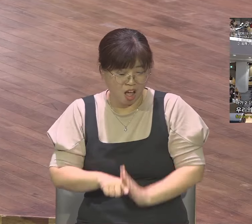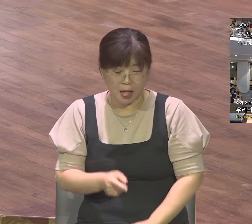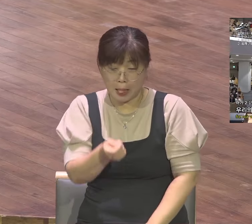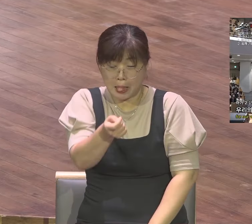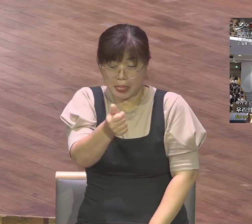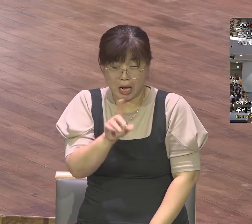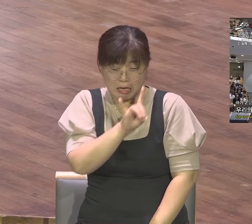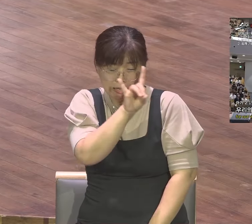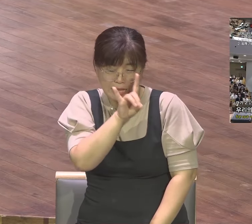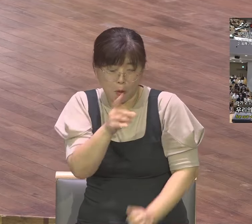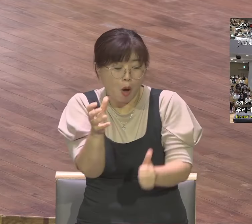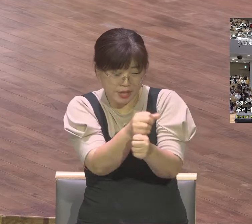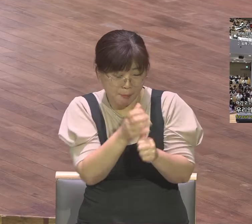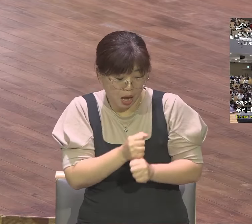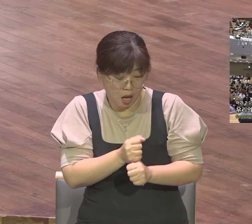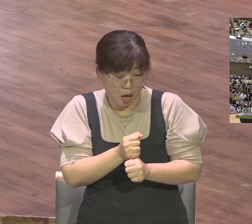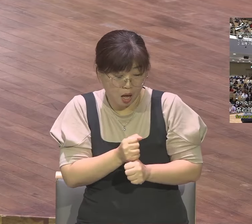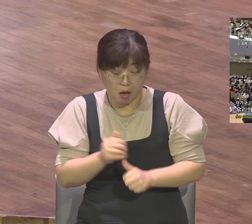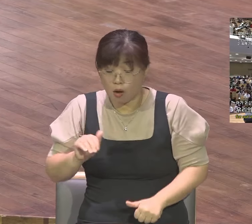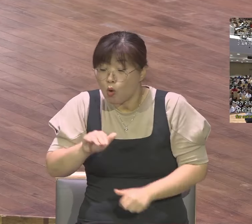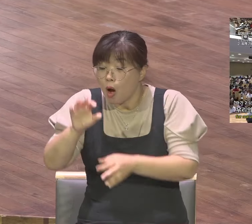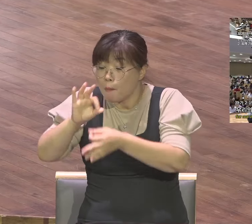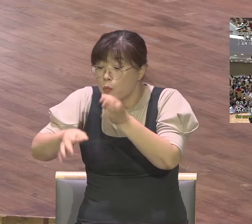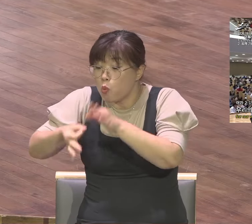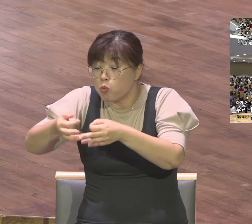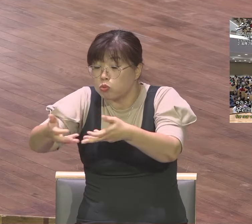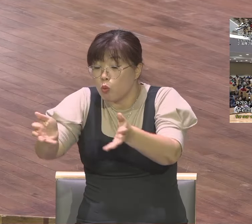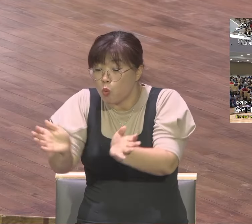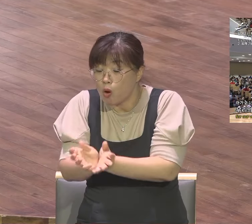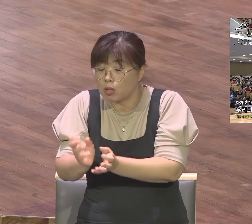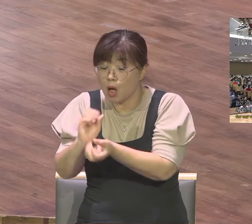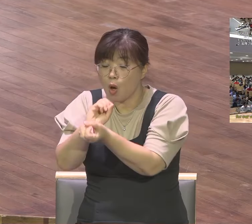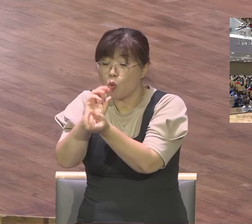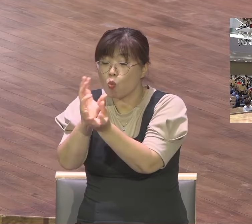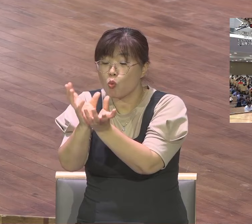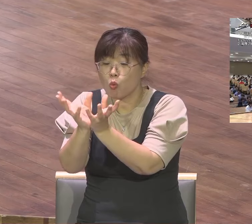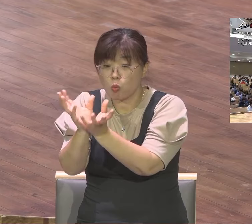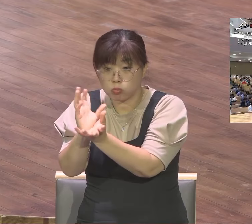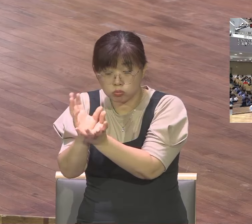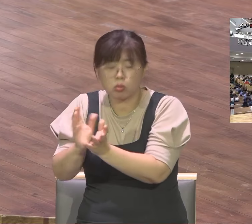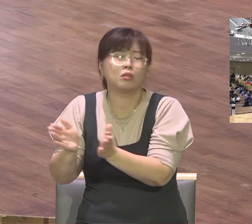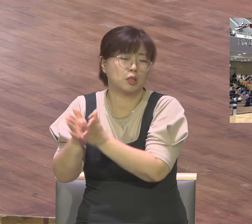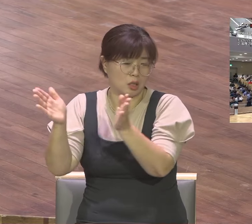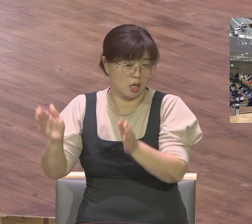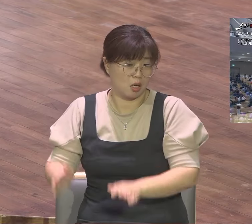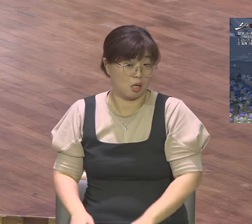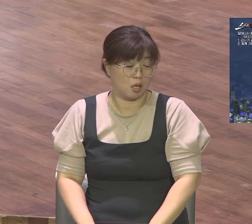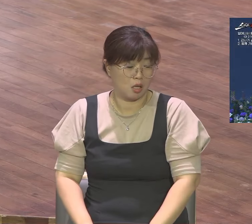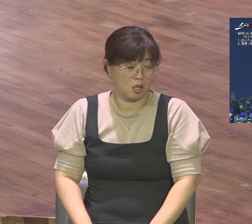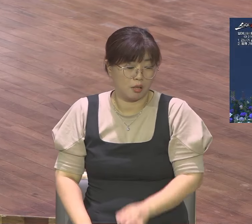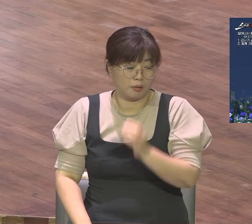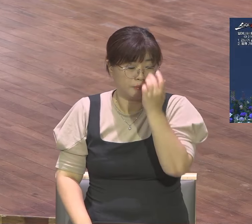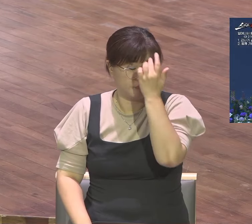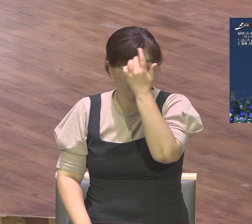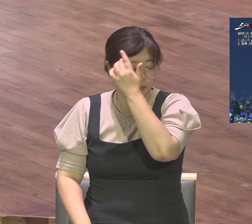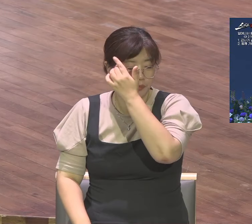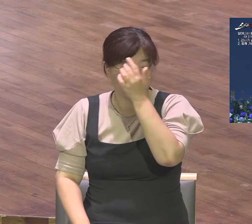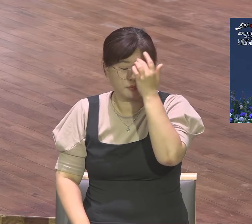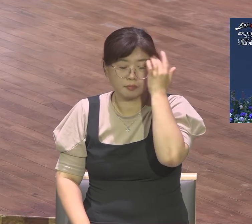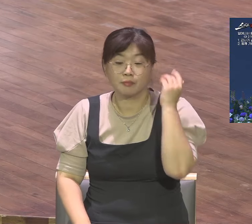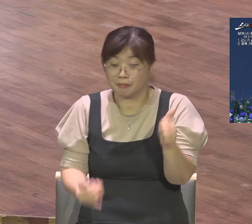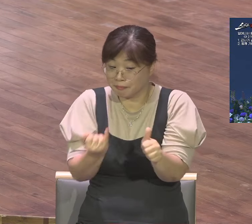잡으라. 우리의 포도원에 꽃이 피었습니다. 솔로몬과 술람미 여인에게 찾아온